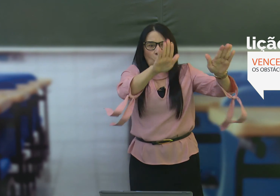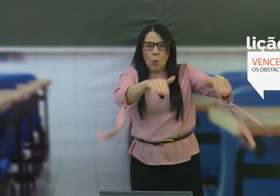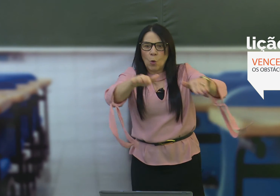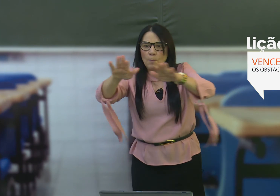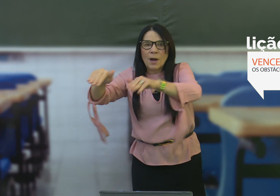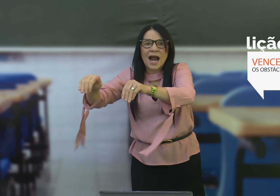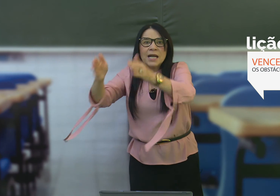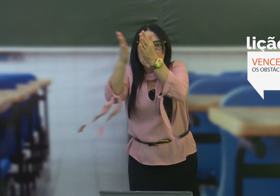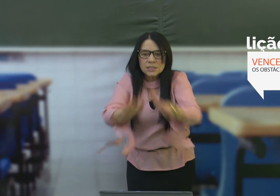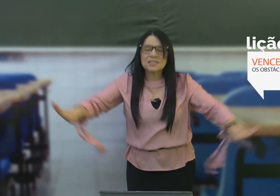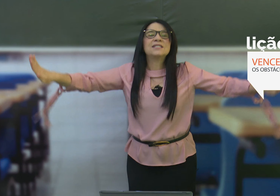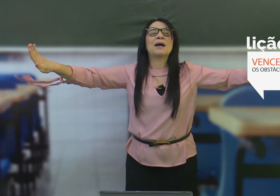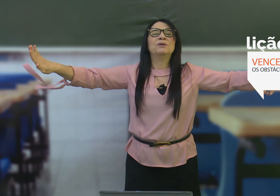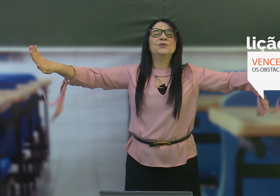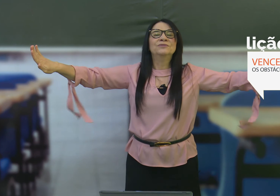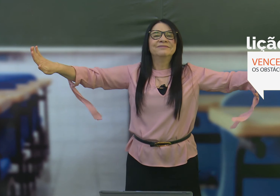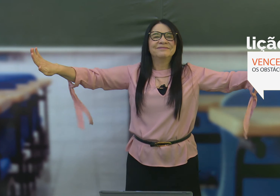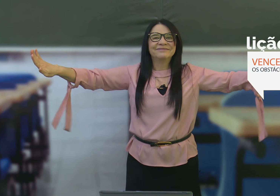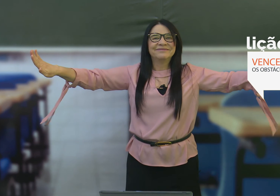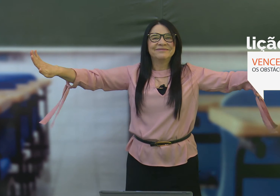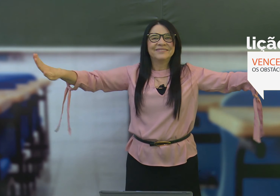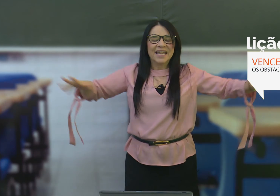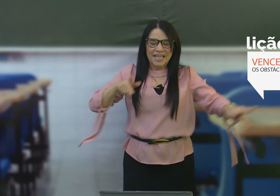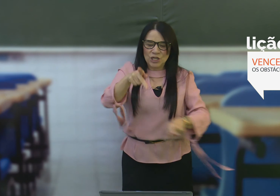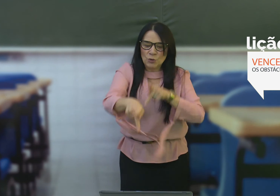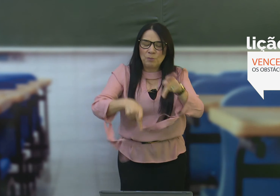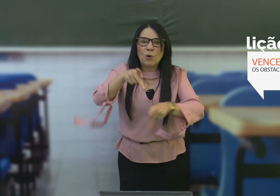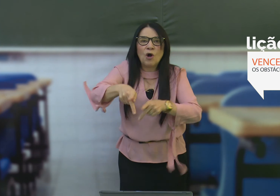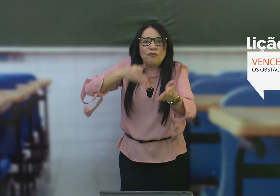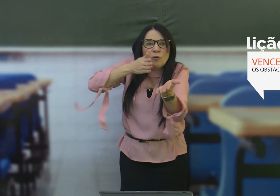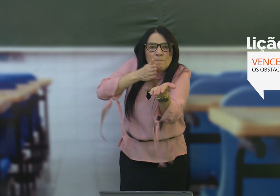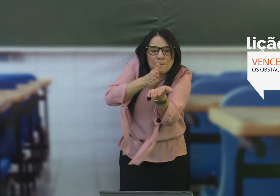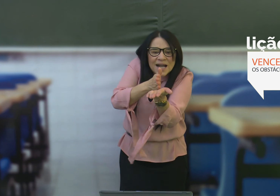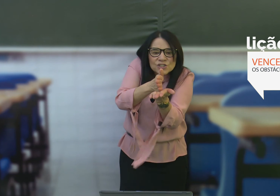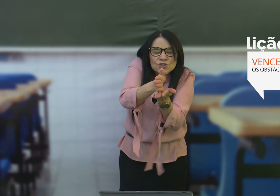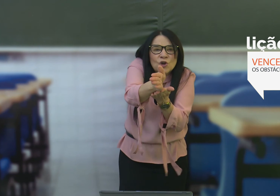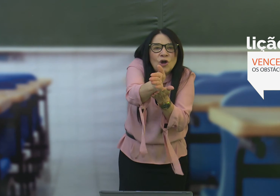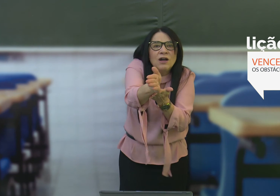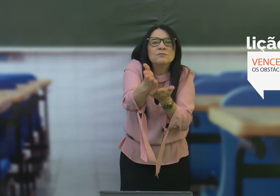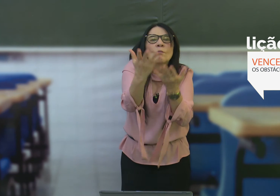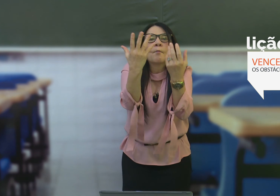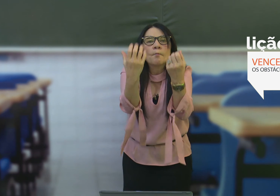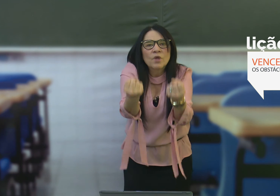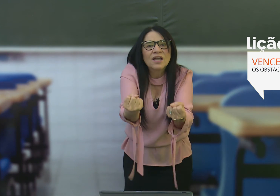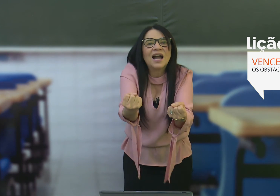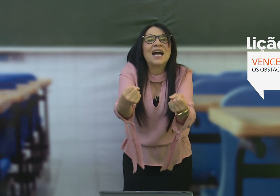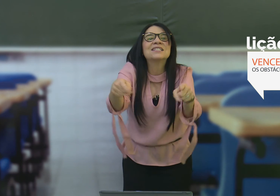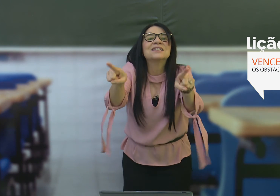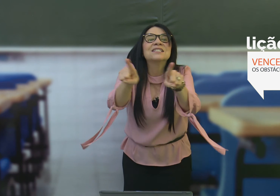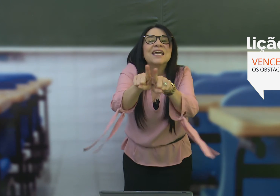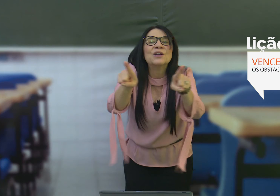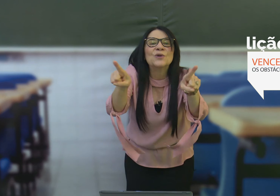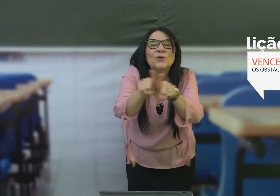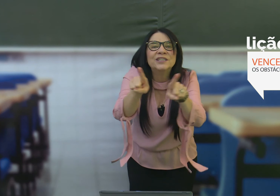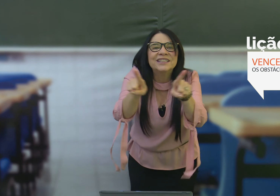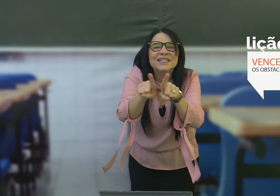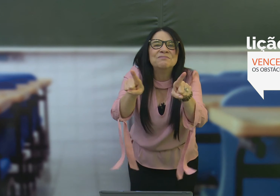o mar se abriu. E o povo passou a seco